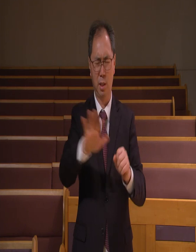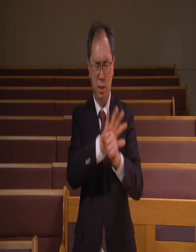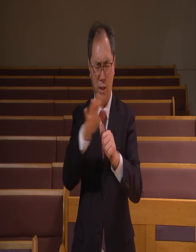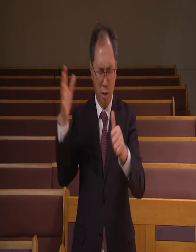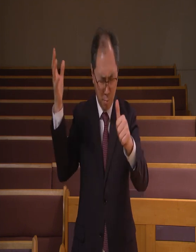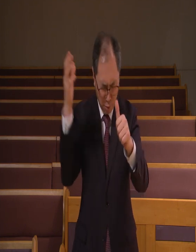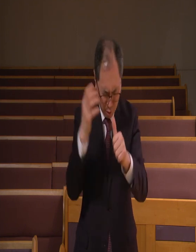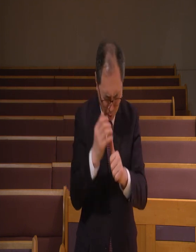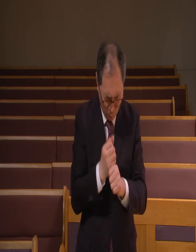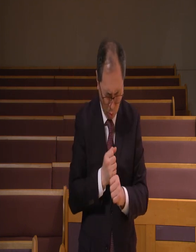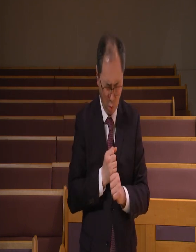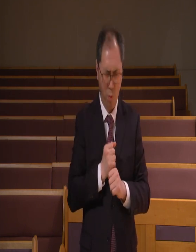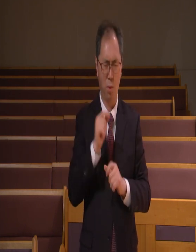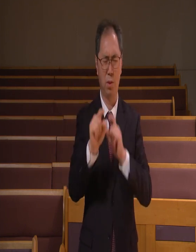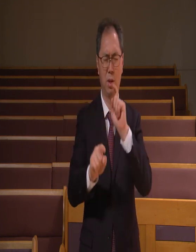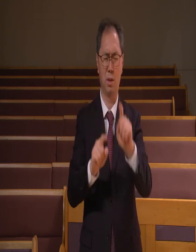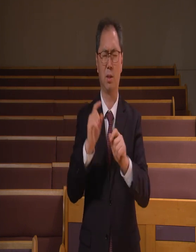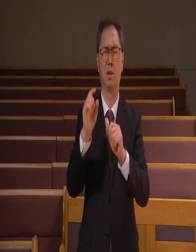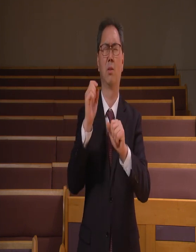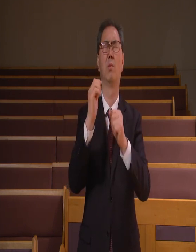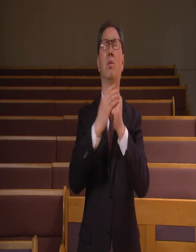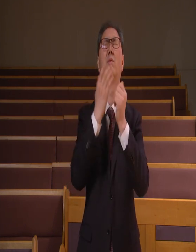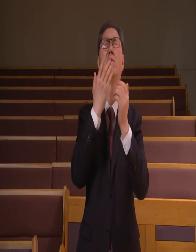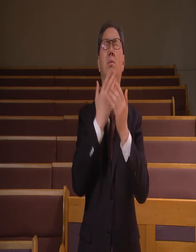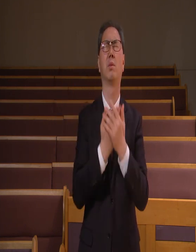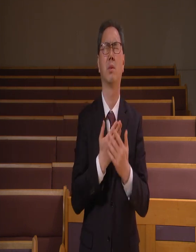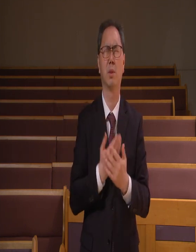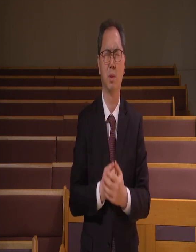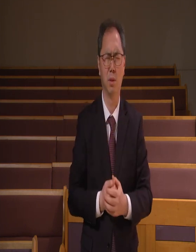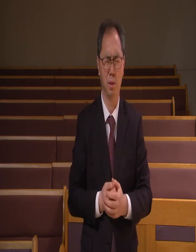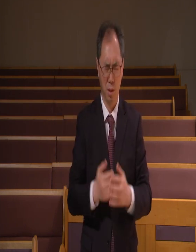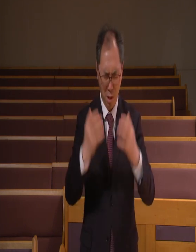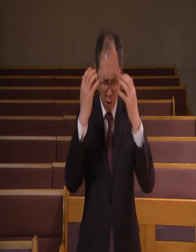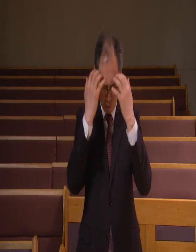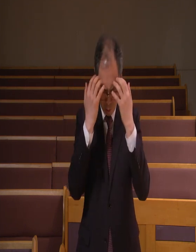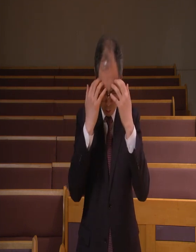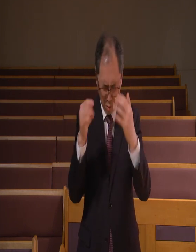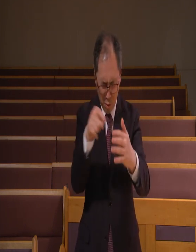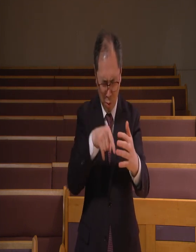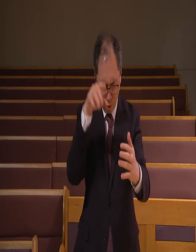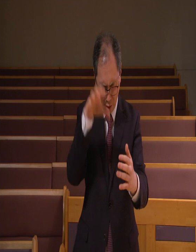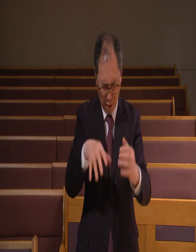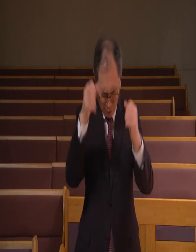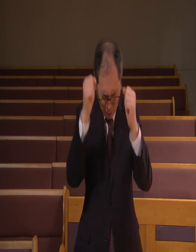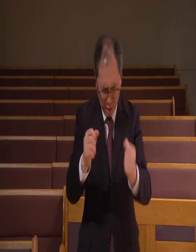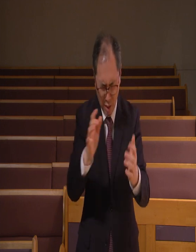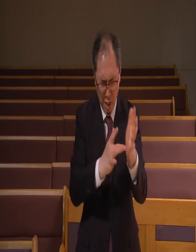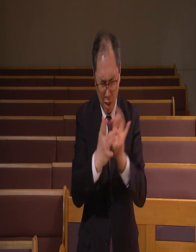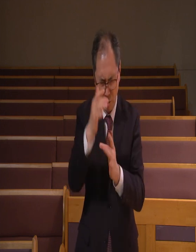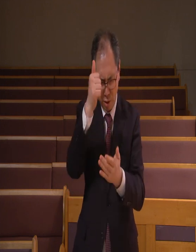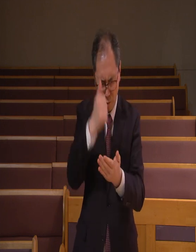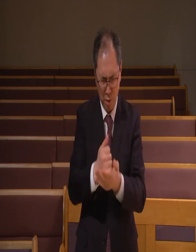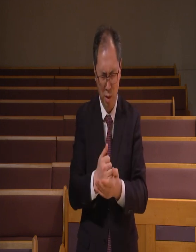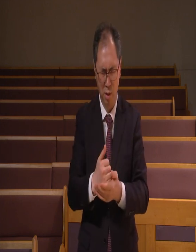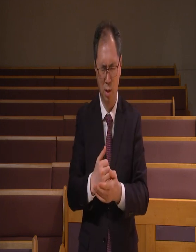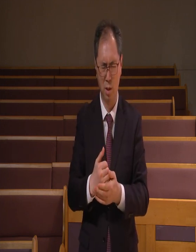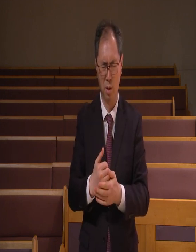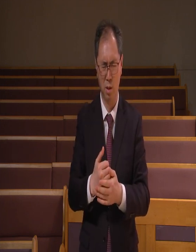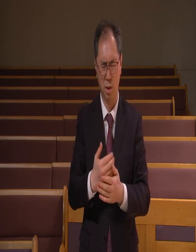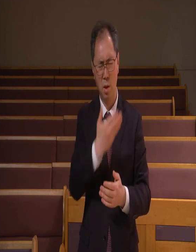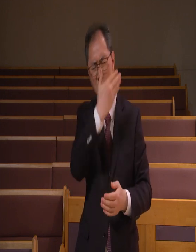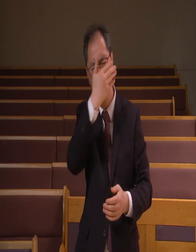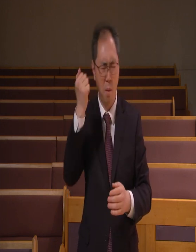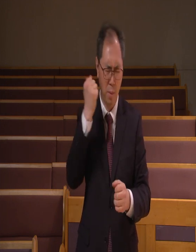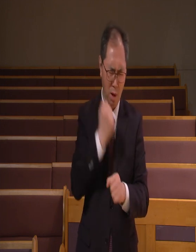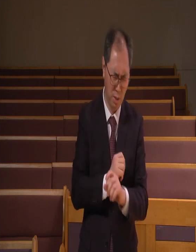십자가에서도 아무런 느낌도 아무런 마음도 없이 고통 속에 신음하고 있는 예수님 앞에서도 그저 깃을